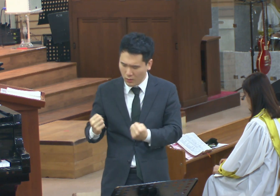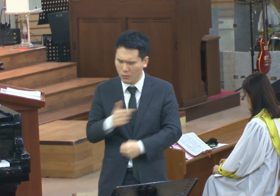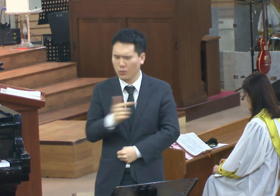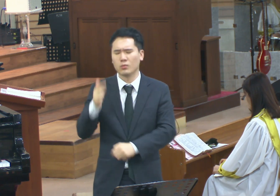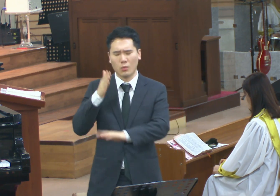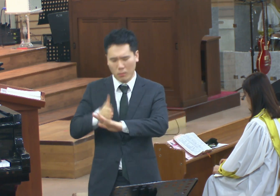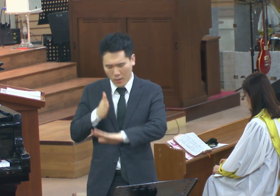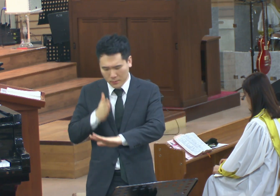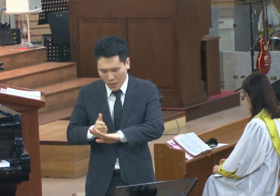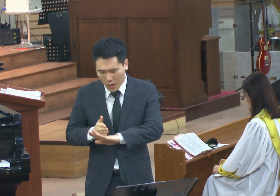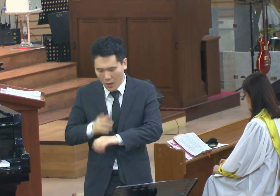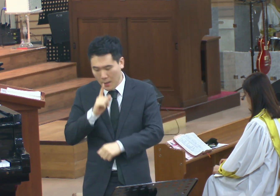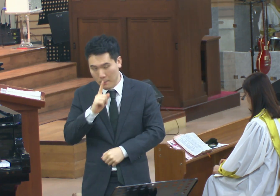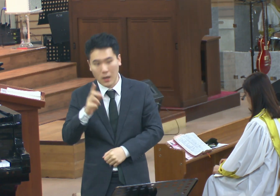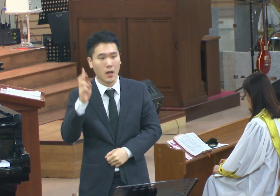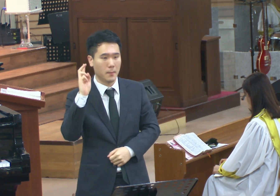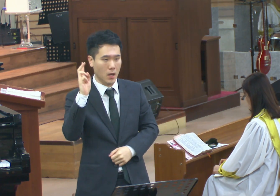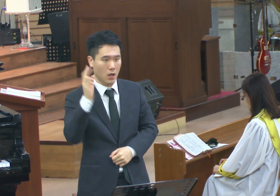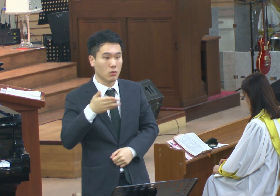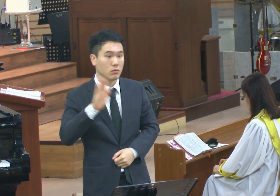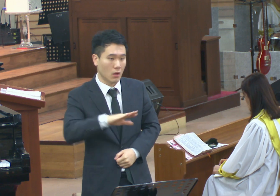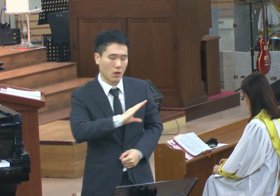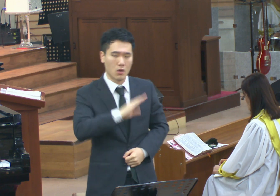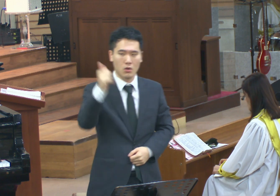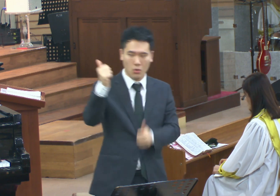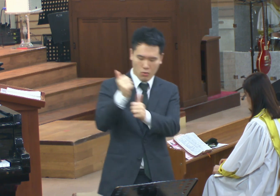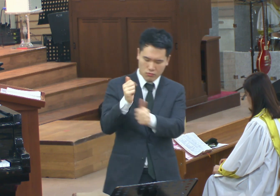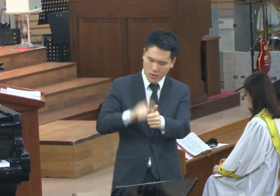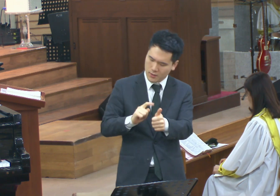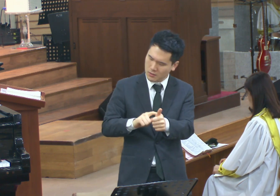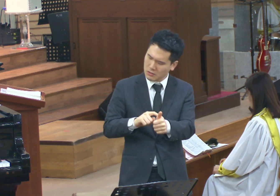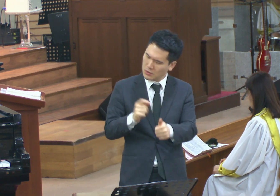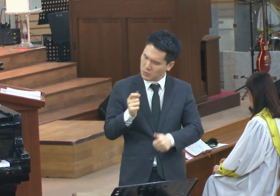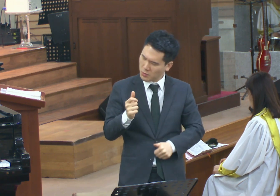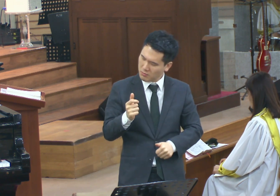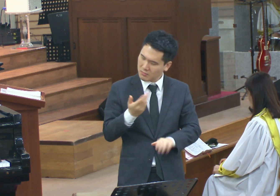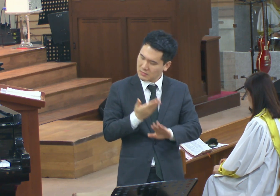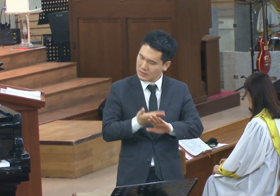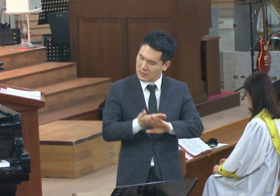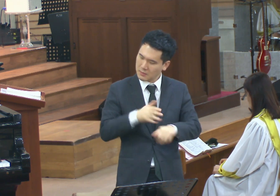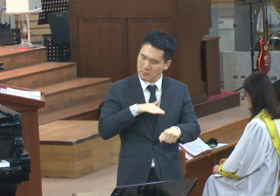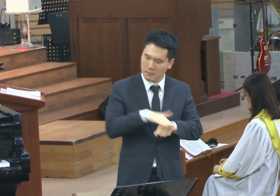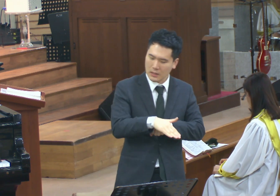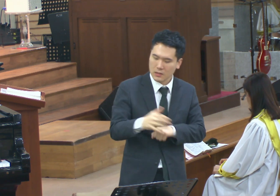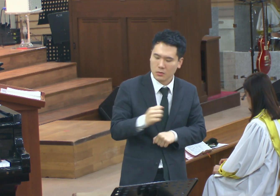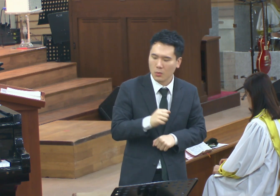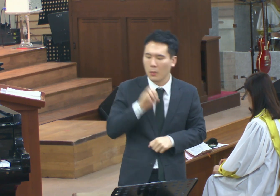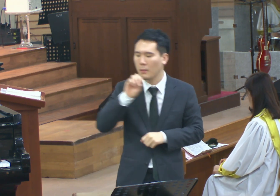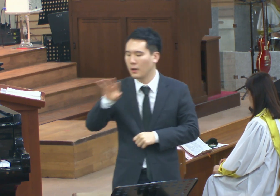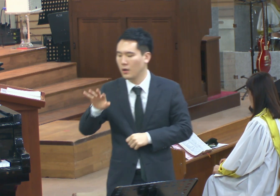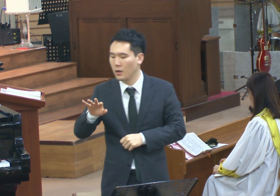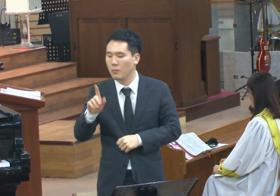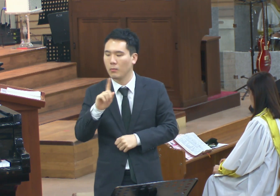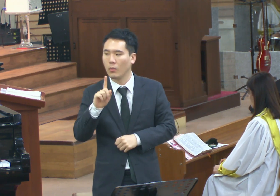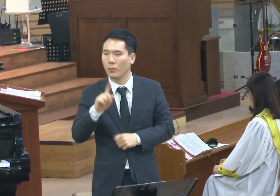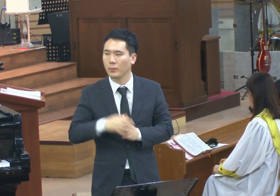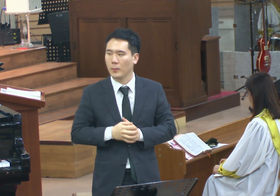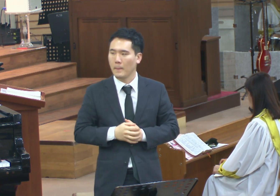그렇게 말하겠지만 여호수아는 좀 다른 형식을 통해서 말을 해줬는데 저는 그것이 하나의 상급이다